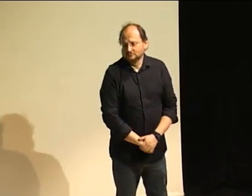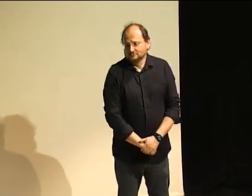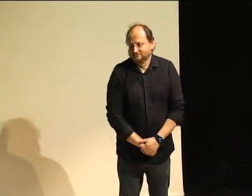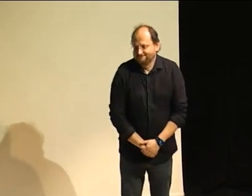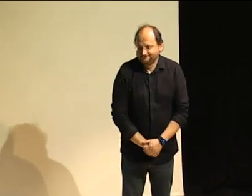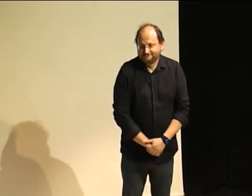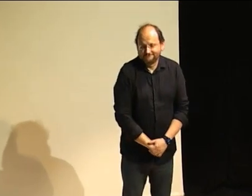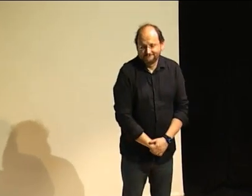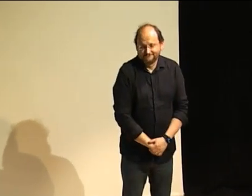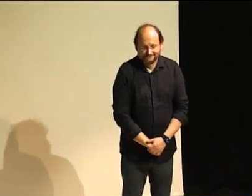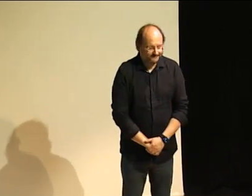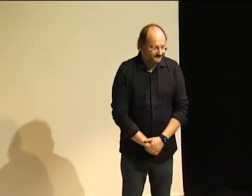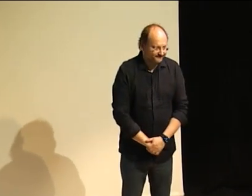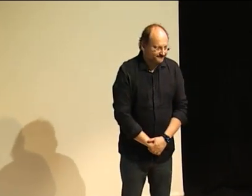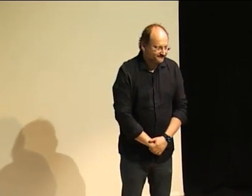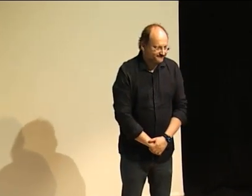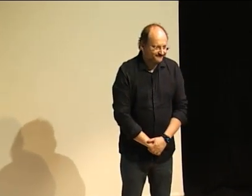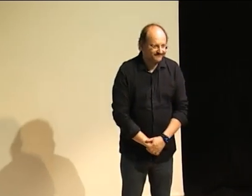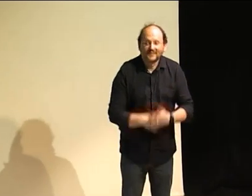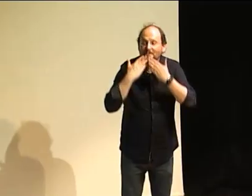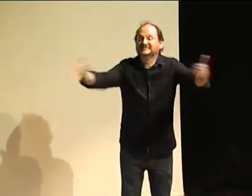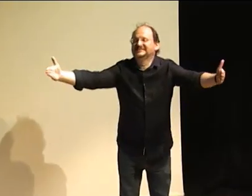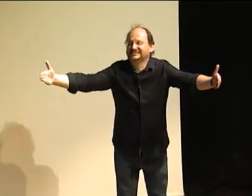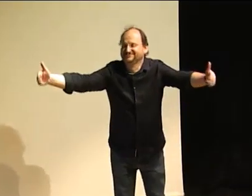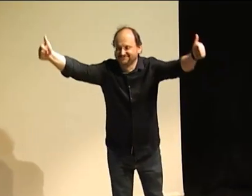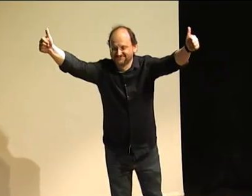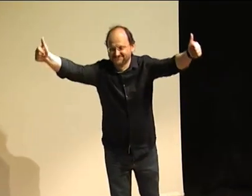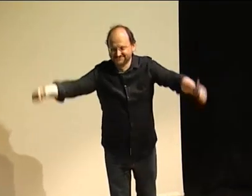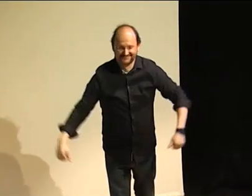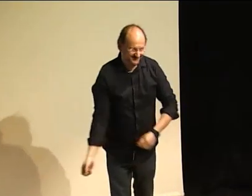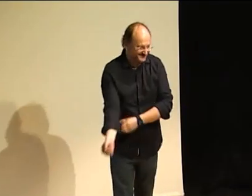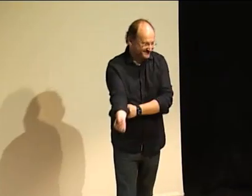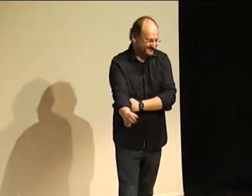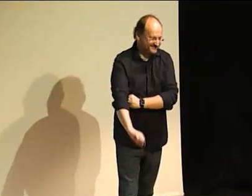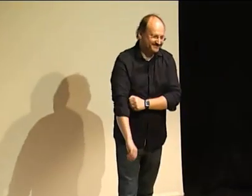existera dans le temps, dans le futur, clairement. Je vous remercie.